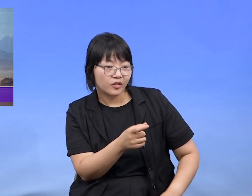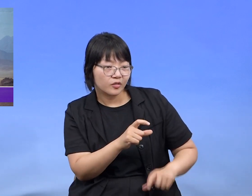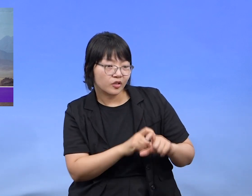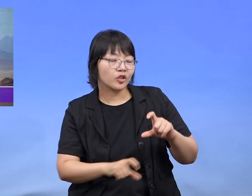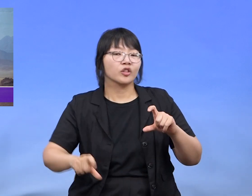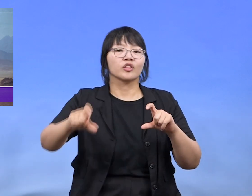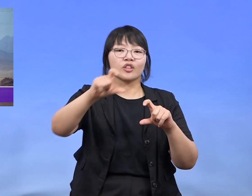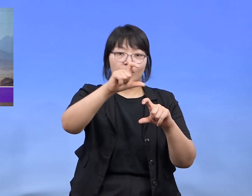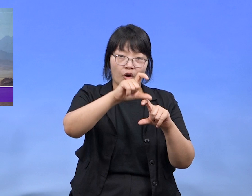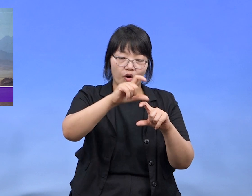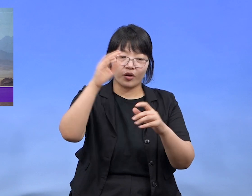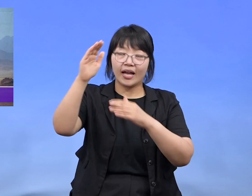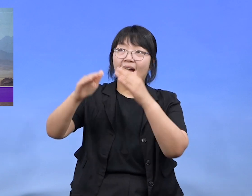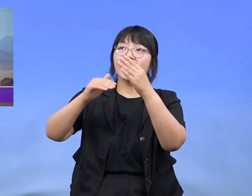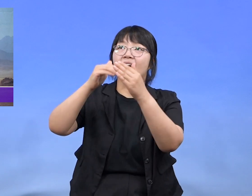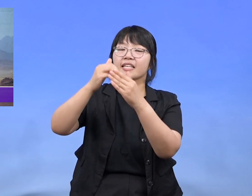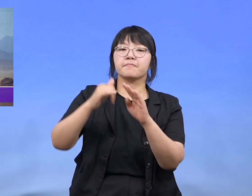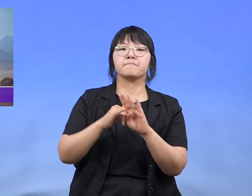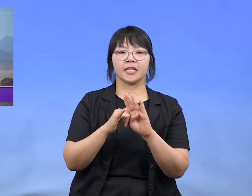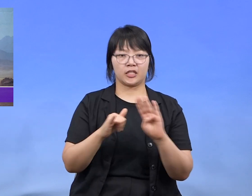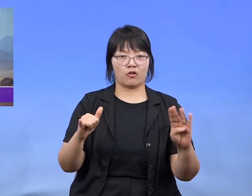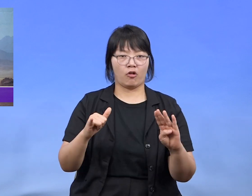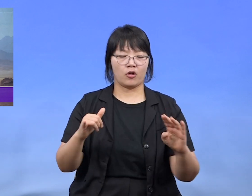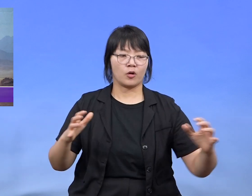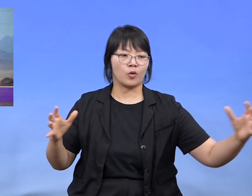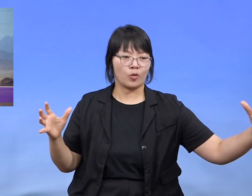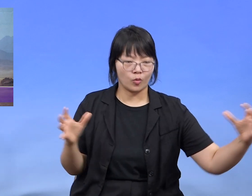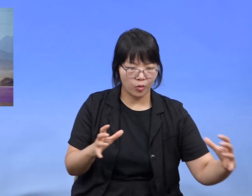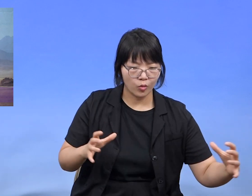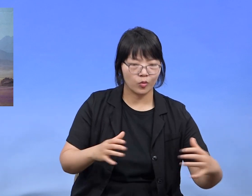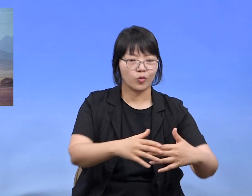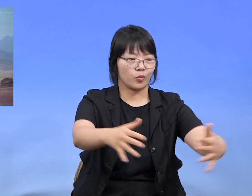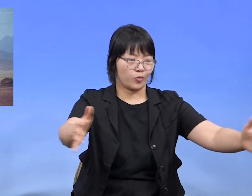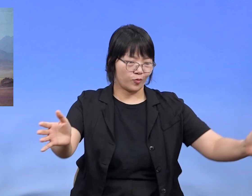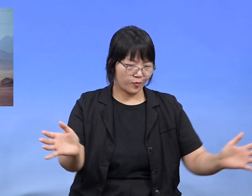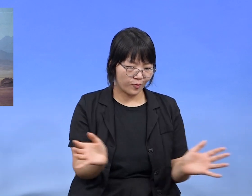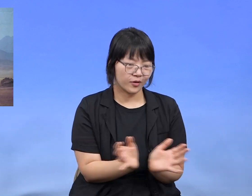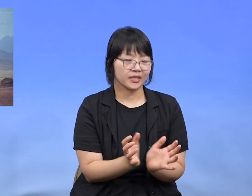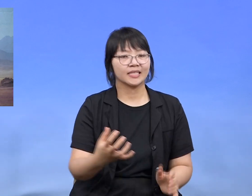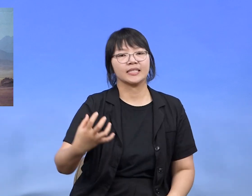하나님의 백성으로서의 공동체의 사명을 시사하는 말씀이에요.